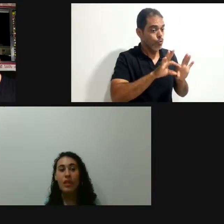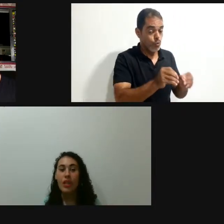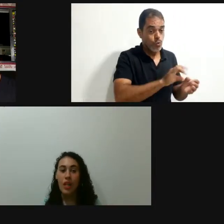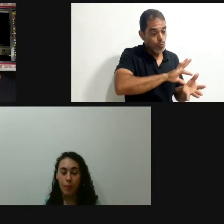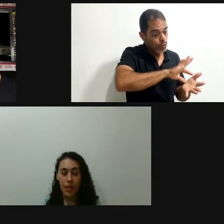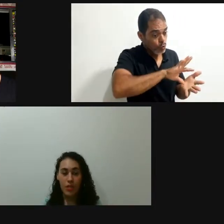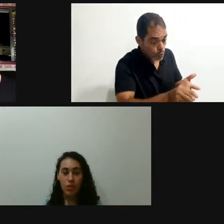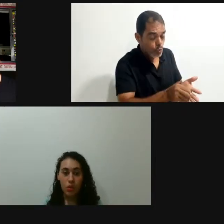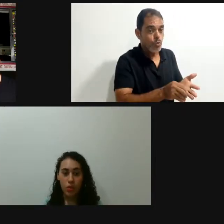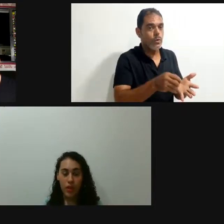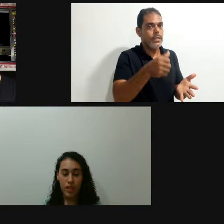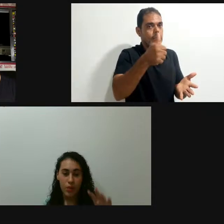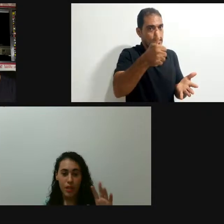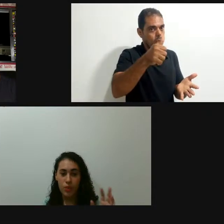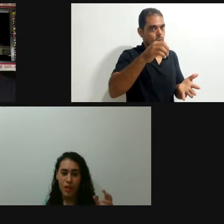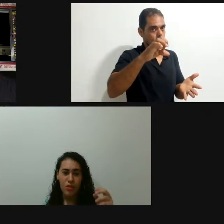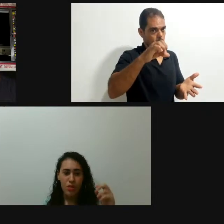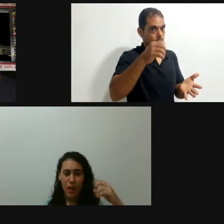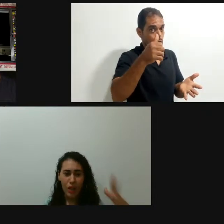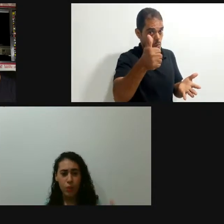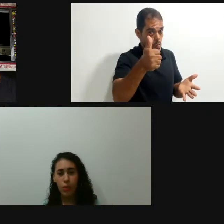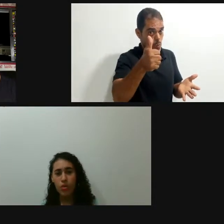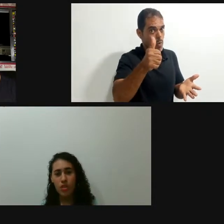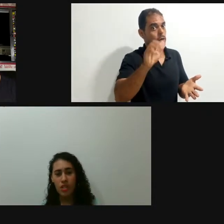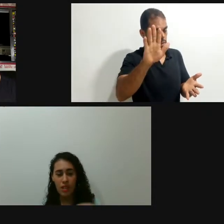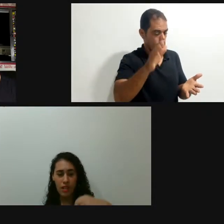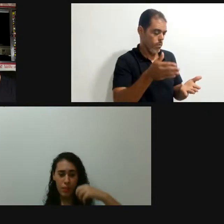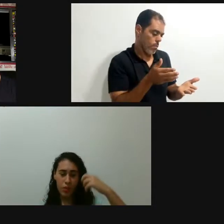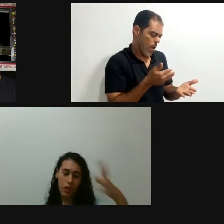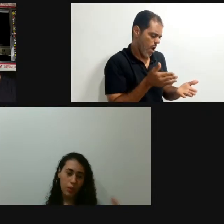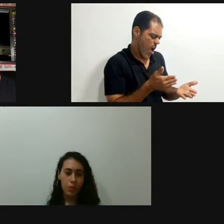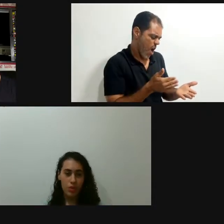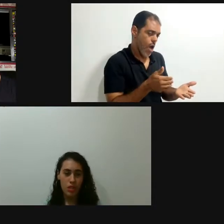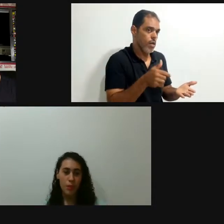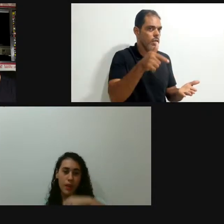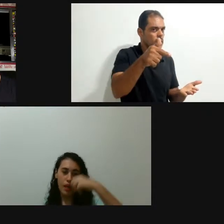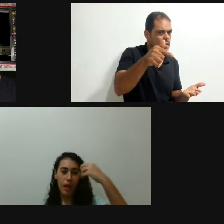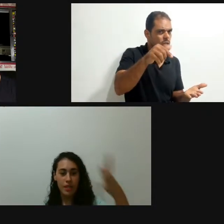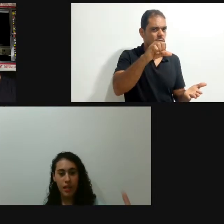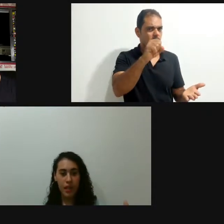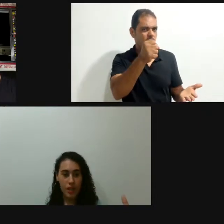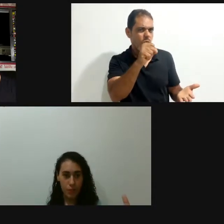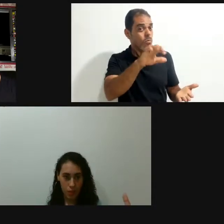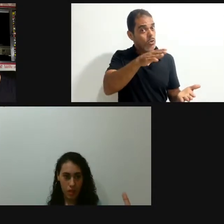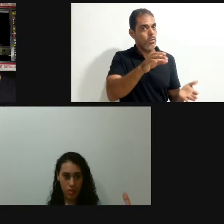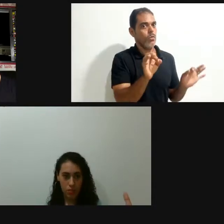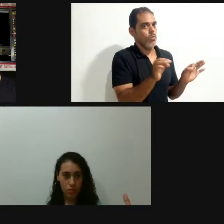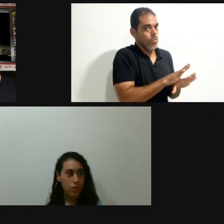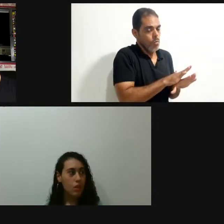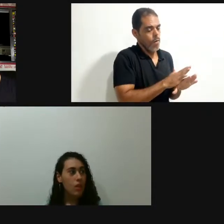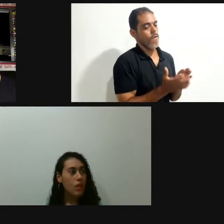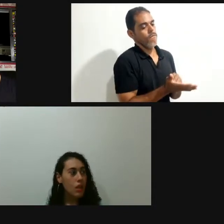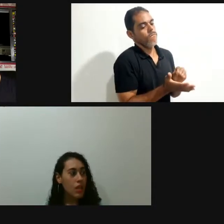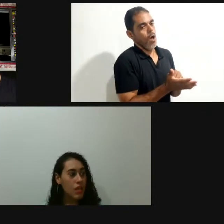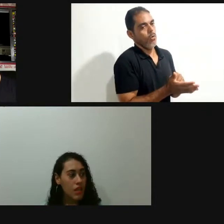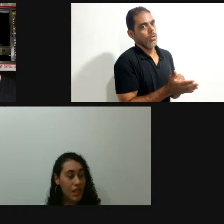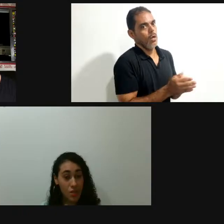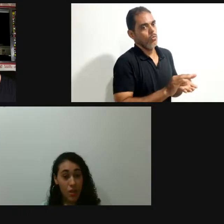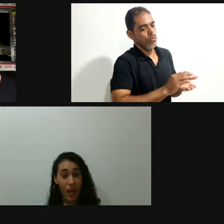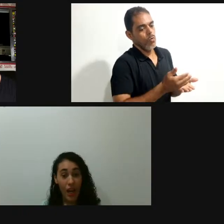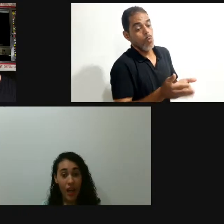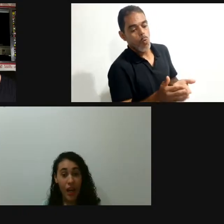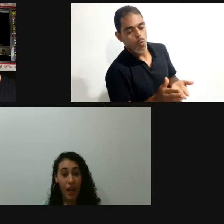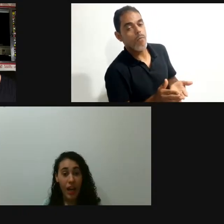191. Mas eu estou fazendo mais ou menos 4 por dia, limpando 4 por dia para acelerar esse processo.